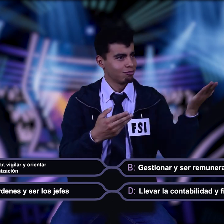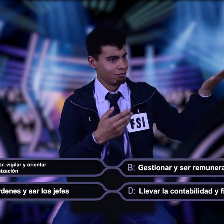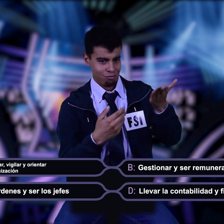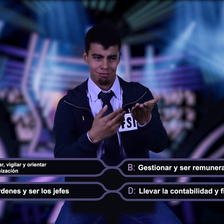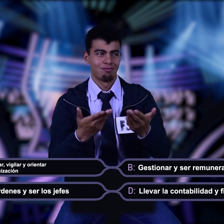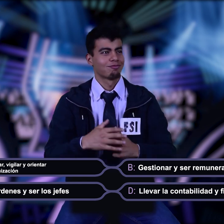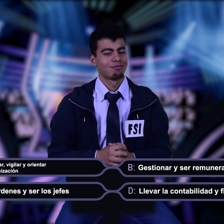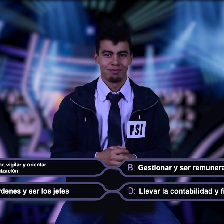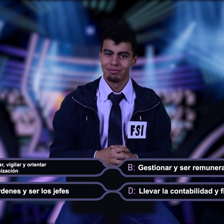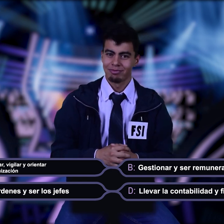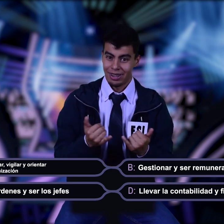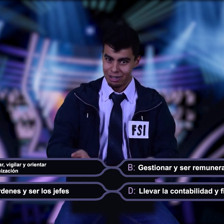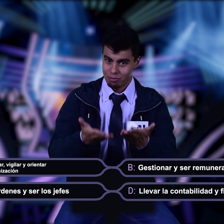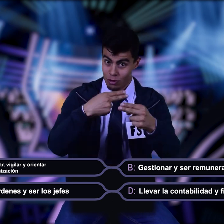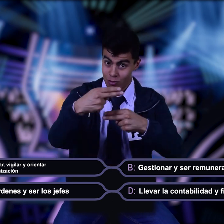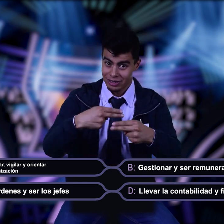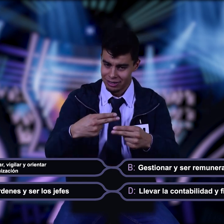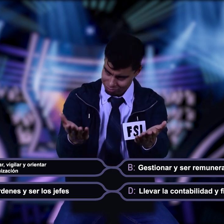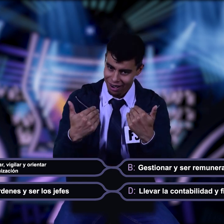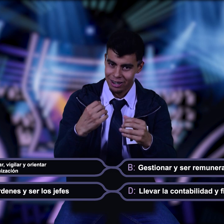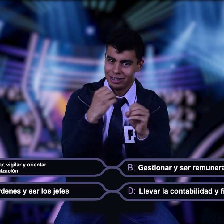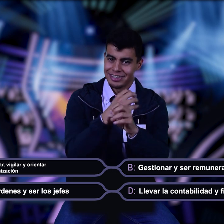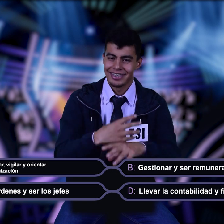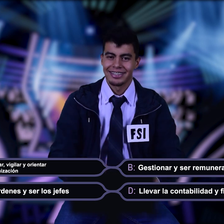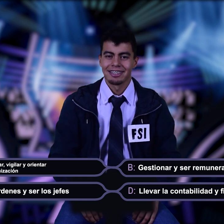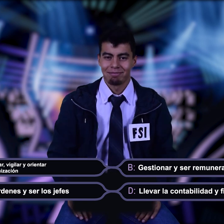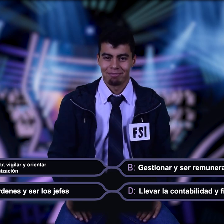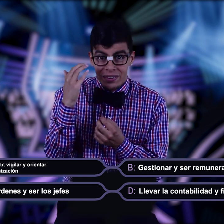y así ayudar a dar la respuesta. Vamos, escríbanos por el chat.